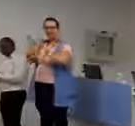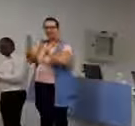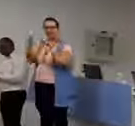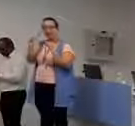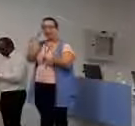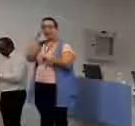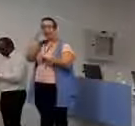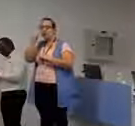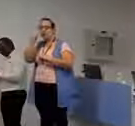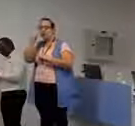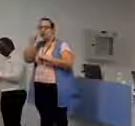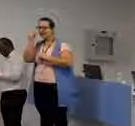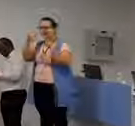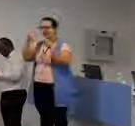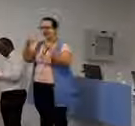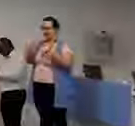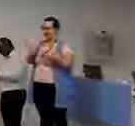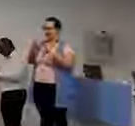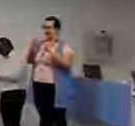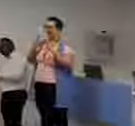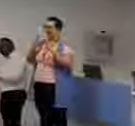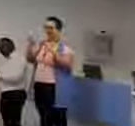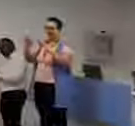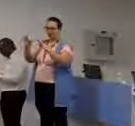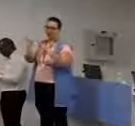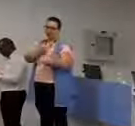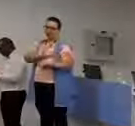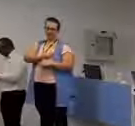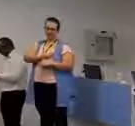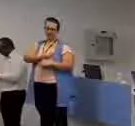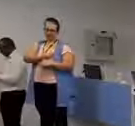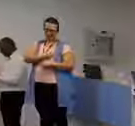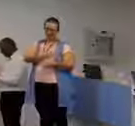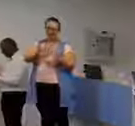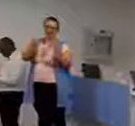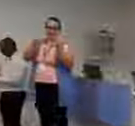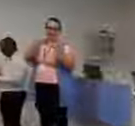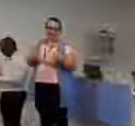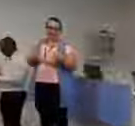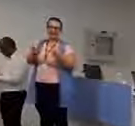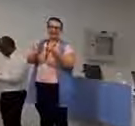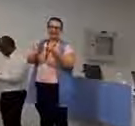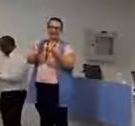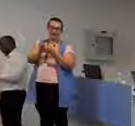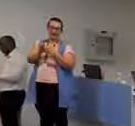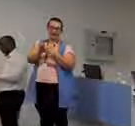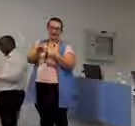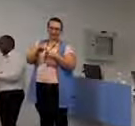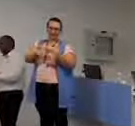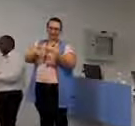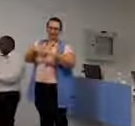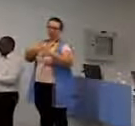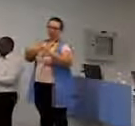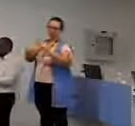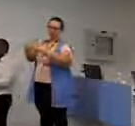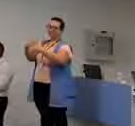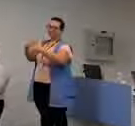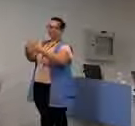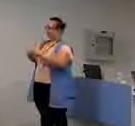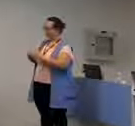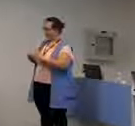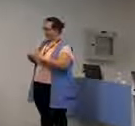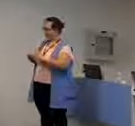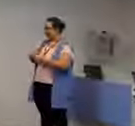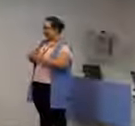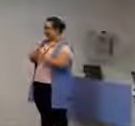estar falando um pouquinho sobre a tecnologia, né, e os conceitos que regem a sua evolução e